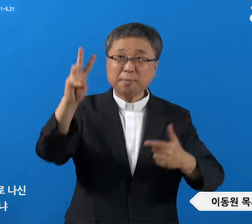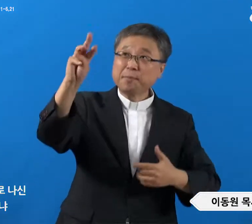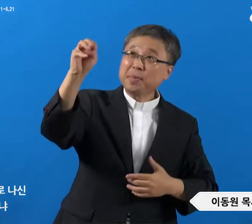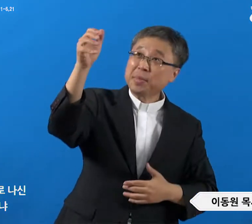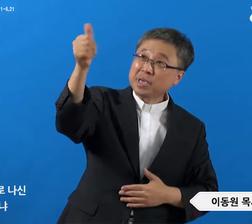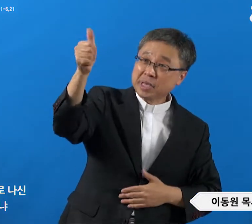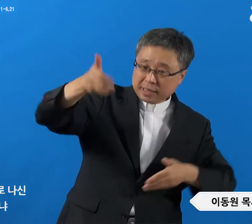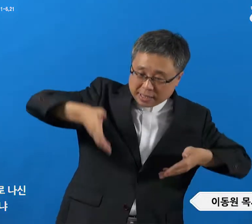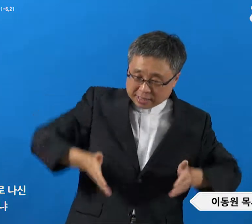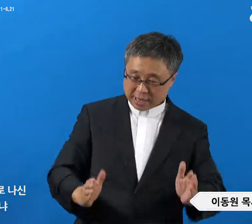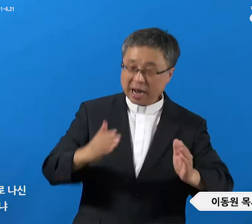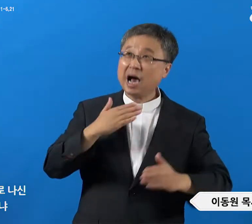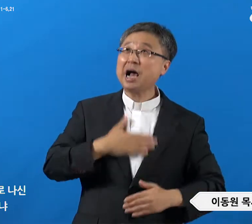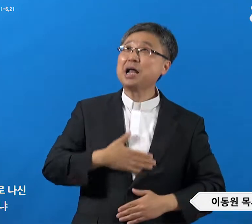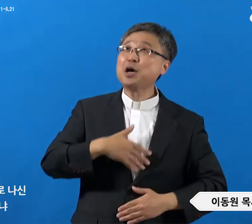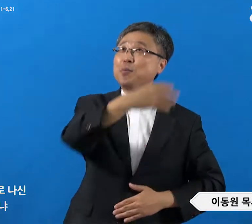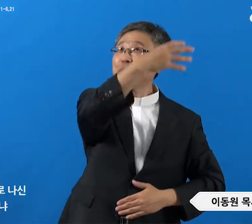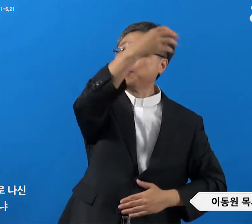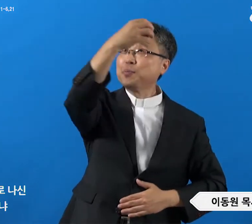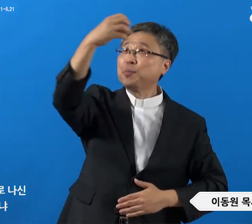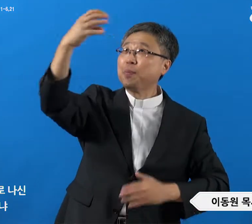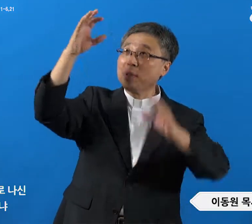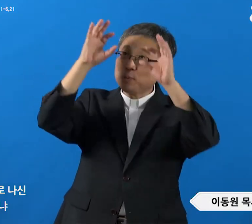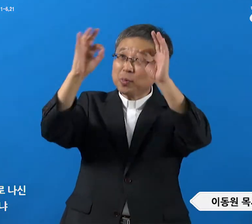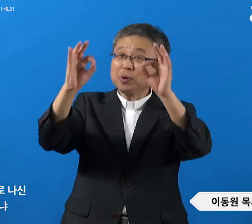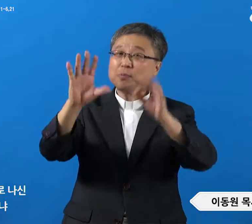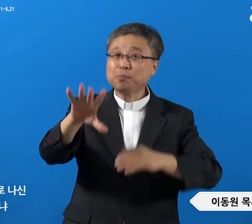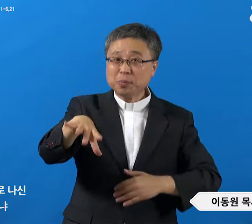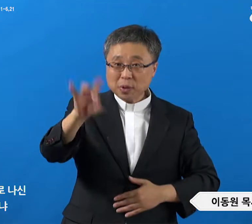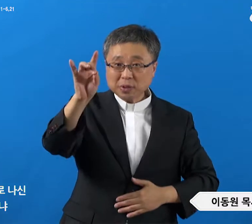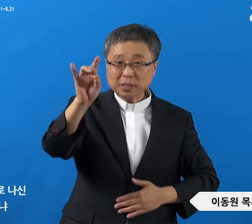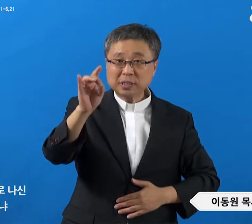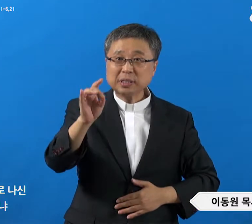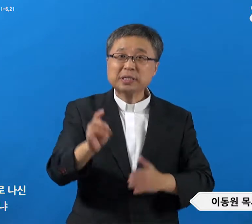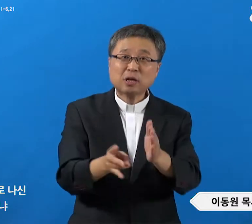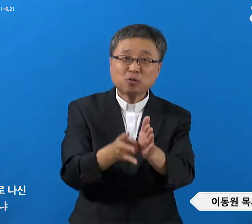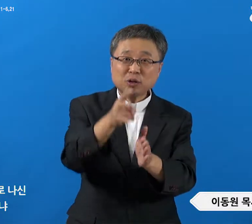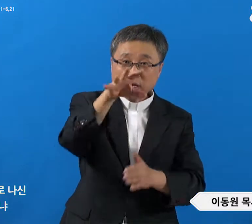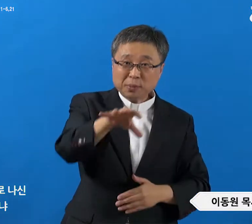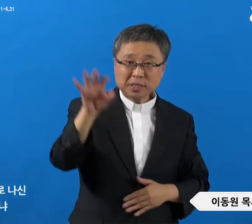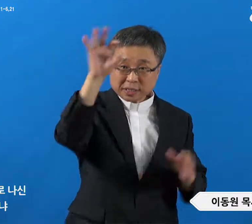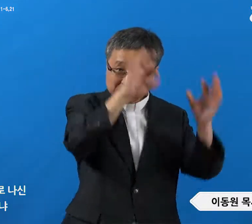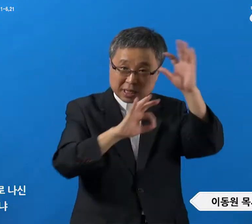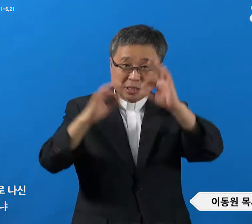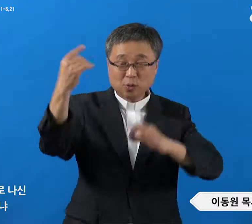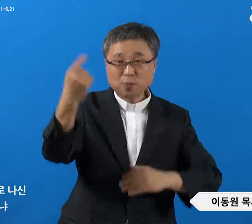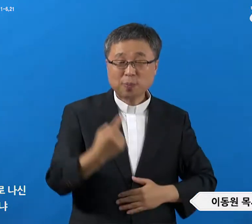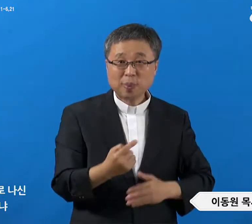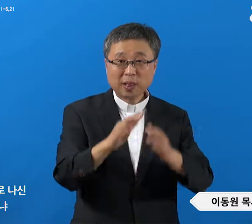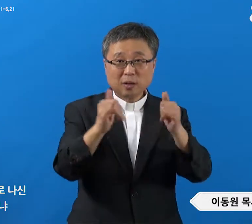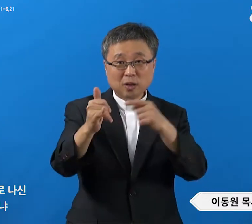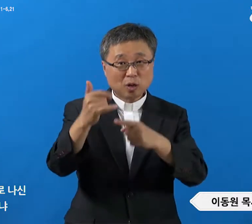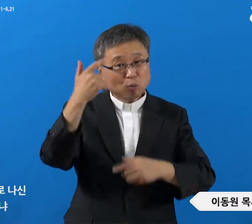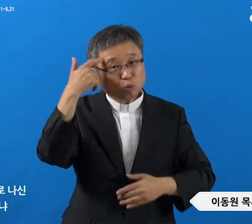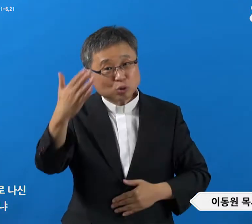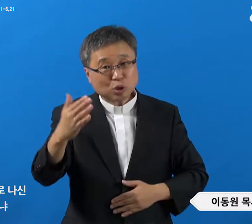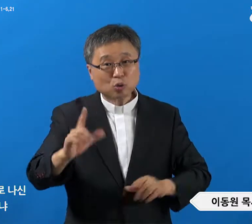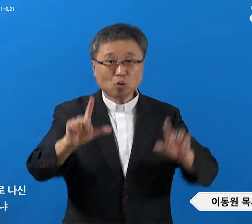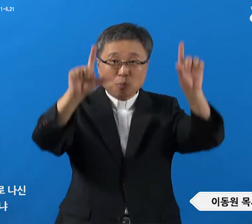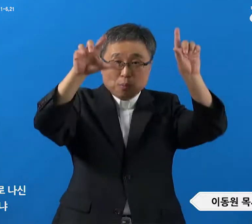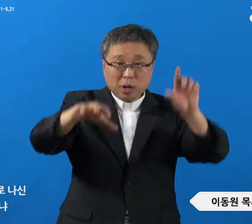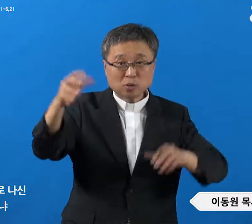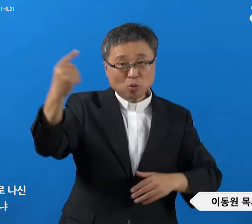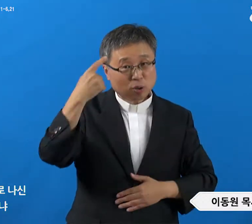별을 보고 일단 이스라엘의 수도인 예루살렘을 찾아옵니다. 그리고 이렇게 묻습니다. 사람들에게 동방에서 온